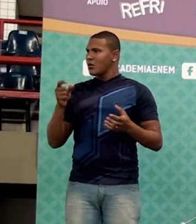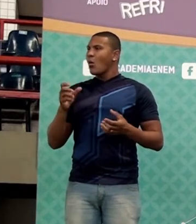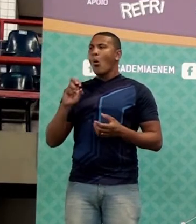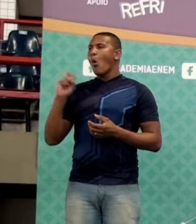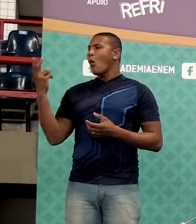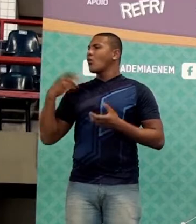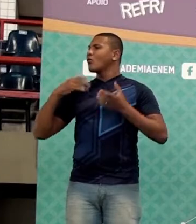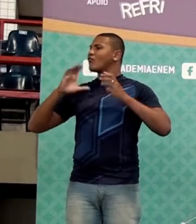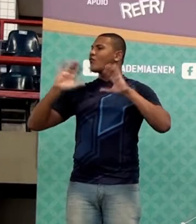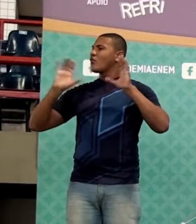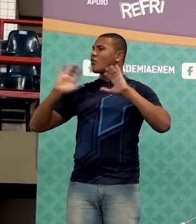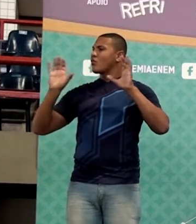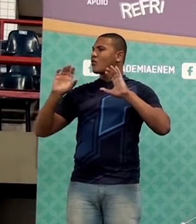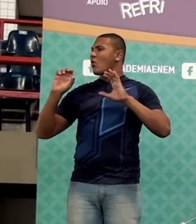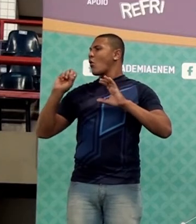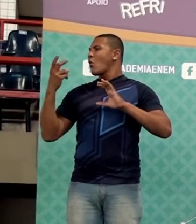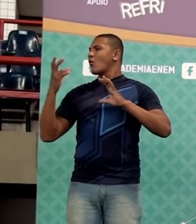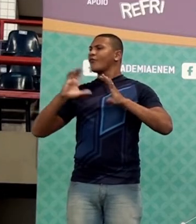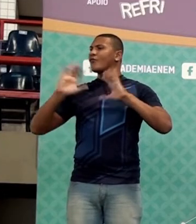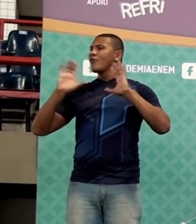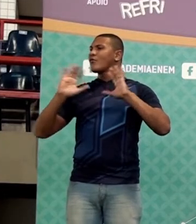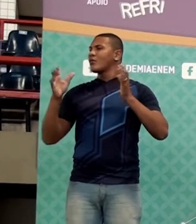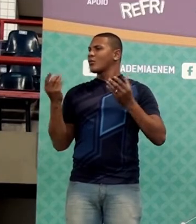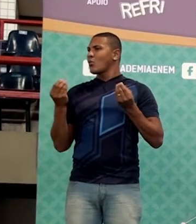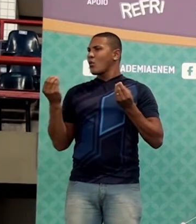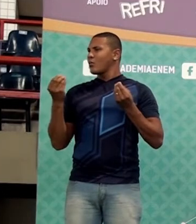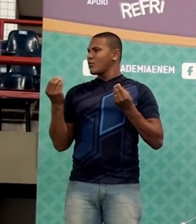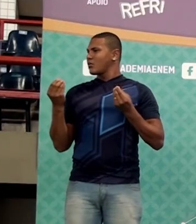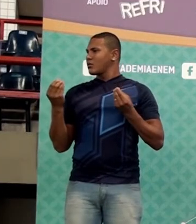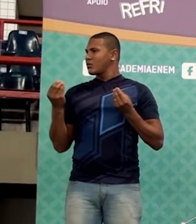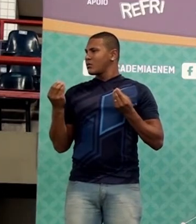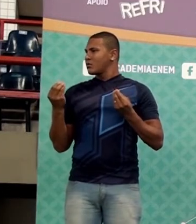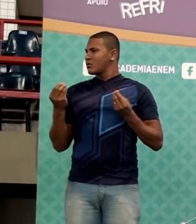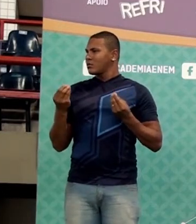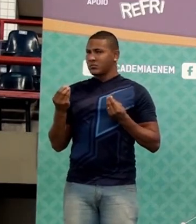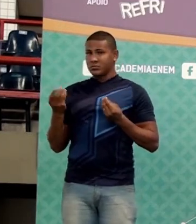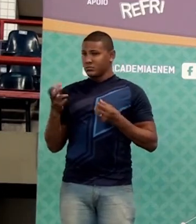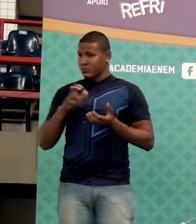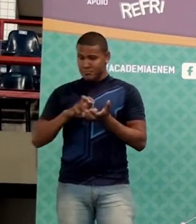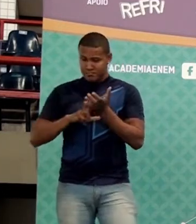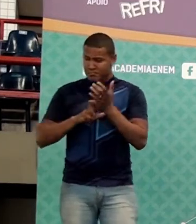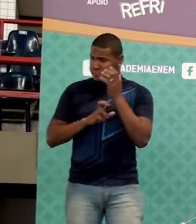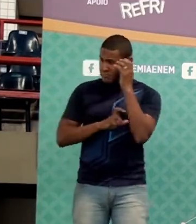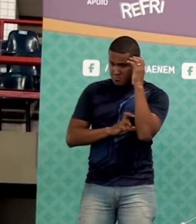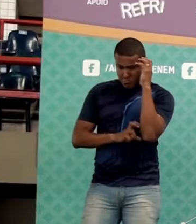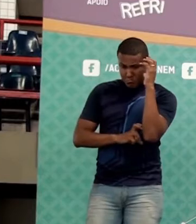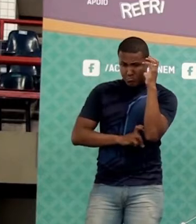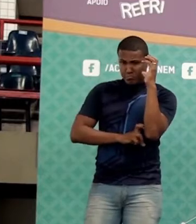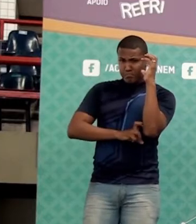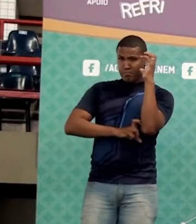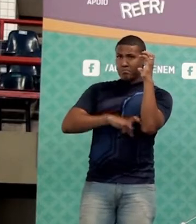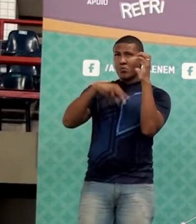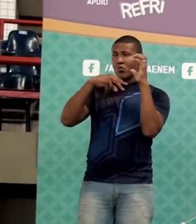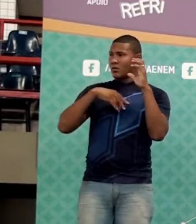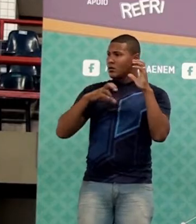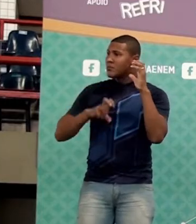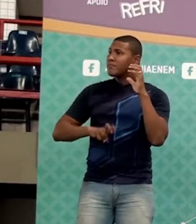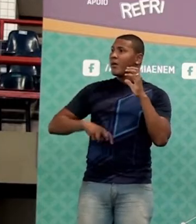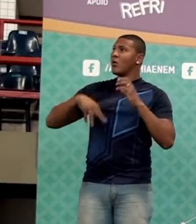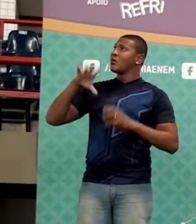voleibol? Como é que faz um bloqueio? Veja que você pula, é como se você fosse pegar uma fruta lá em